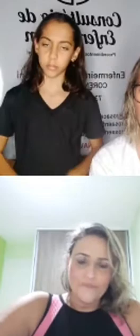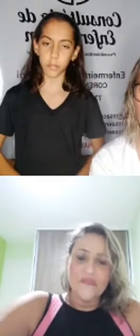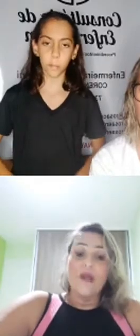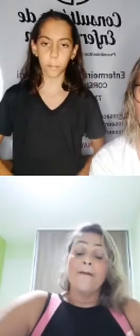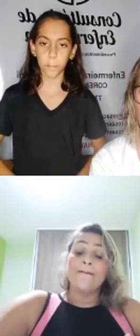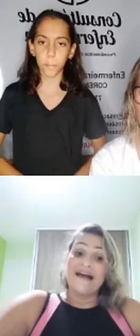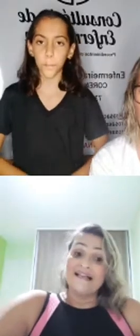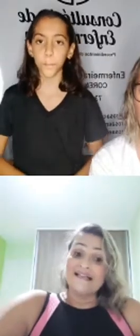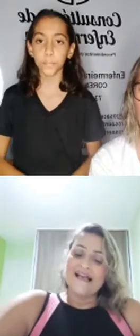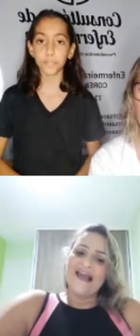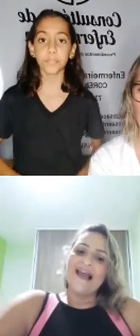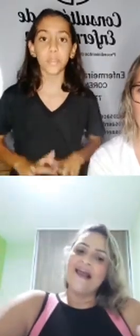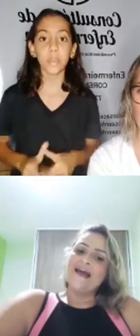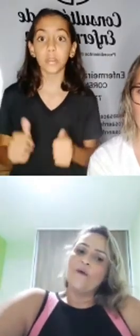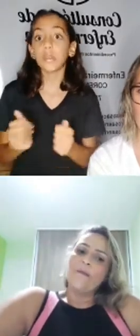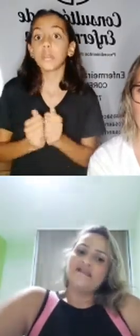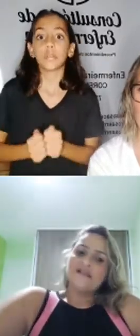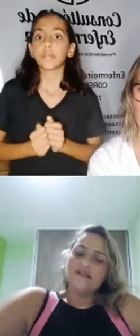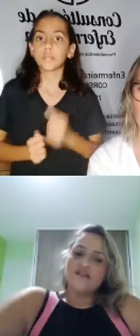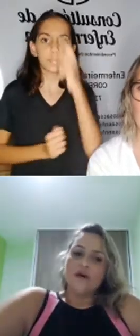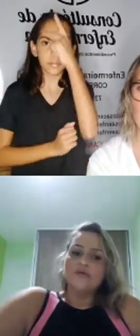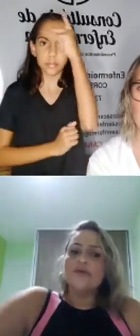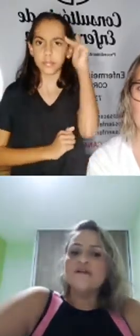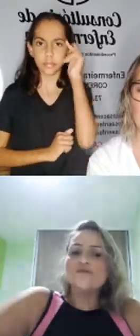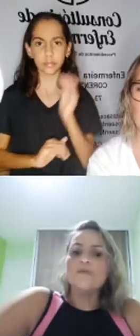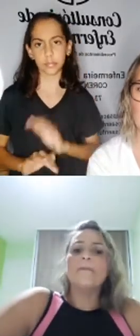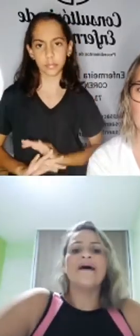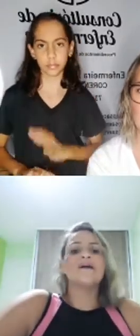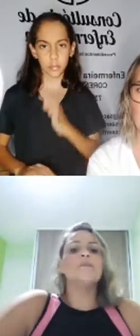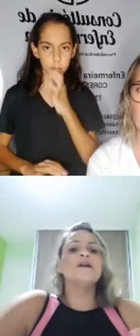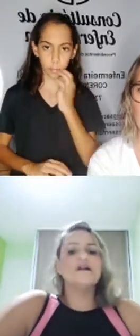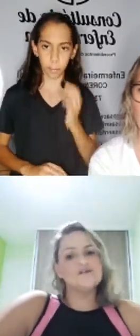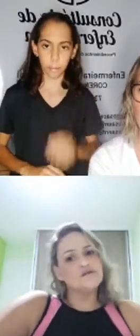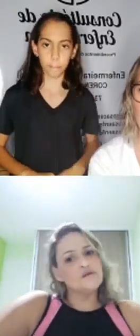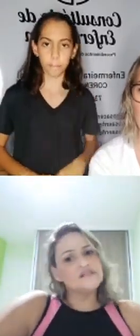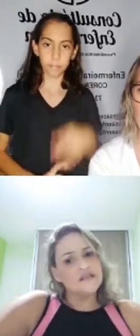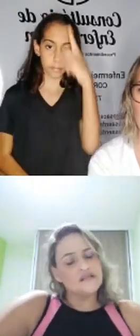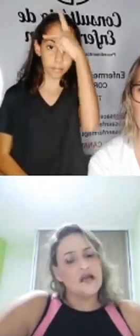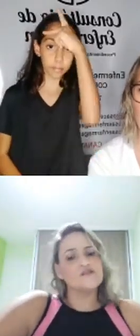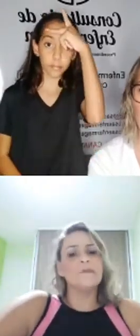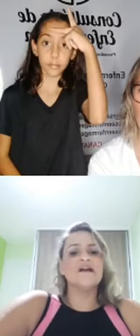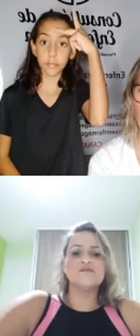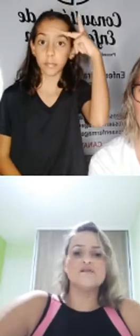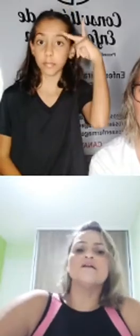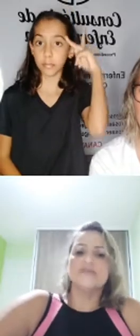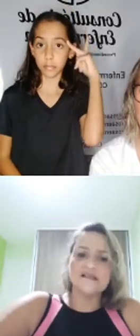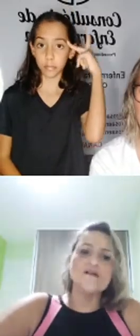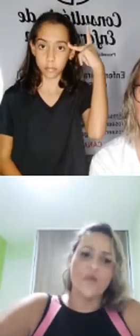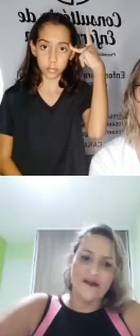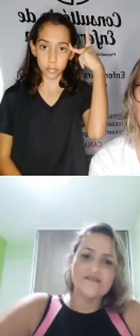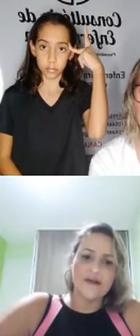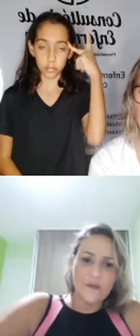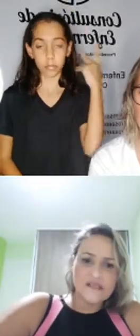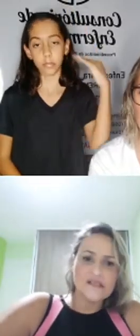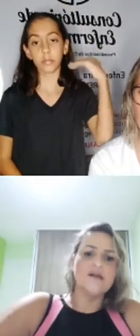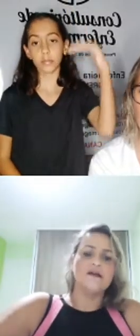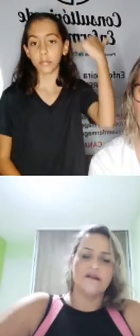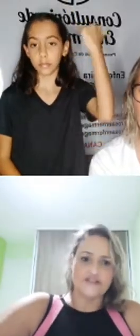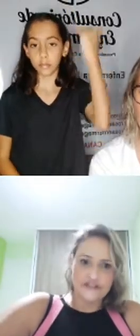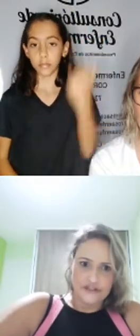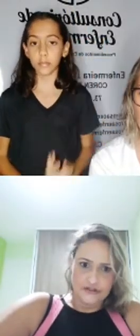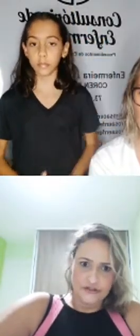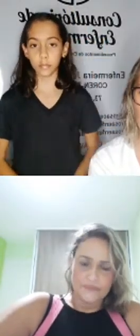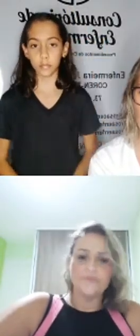geral. Mas ela é um paciente de alto risco para complicações, ou seja, as complicações acontecem com mais frequência